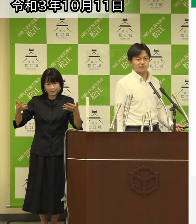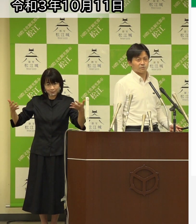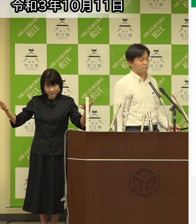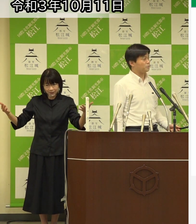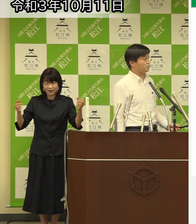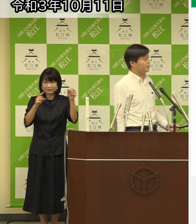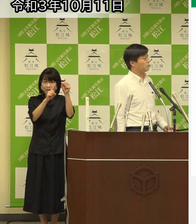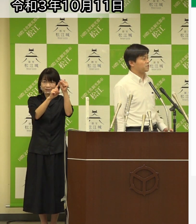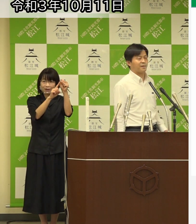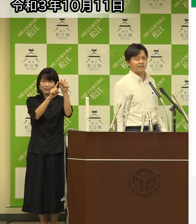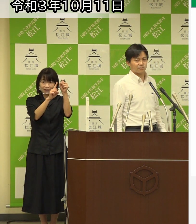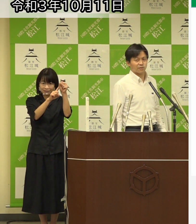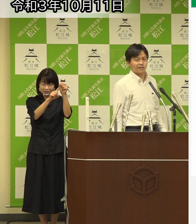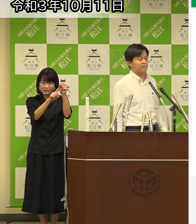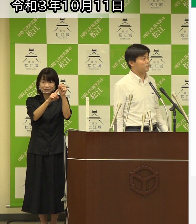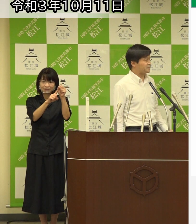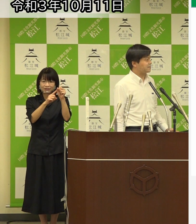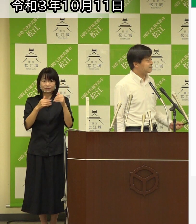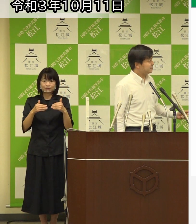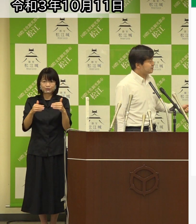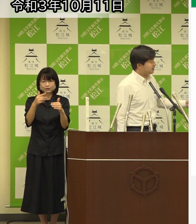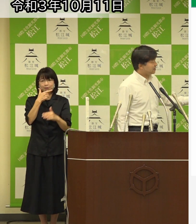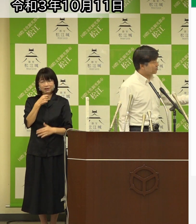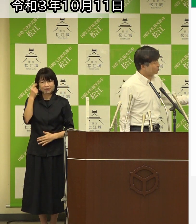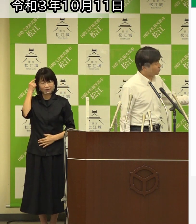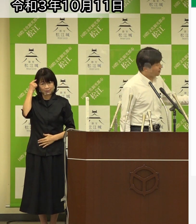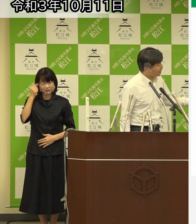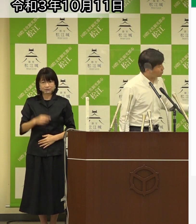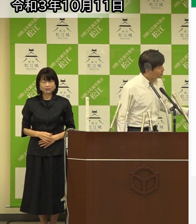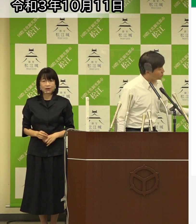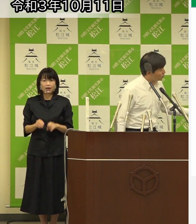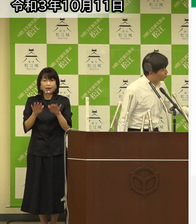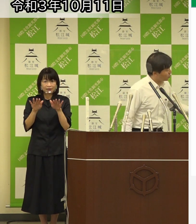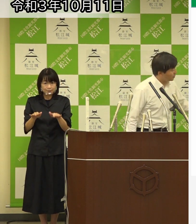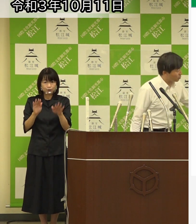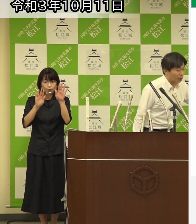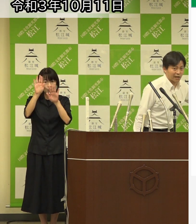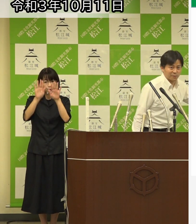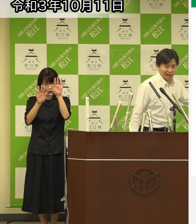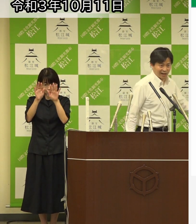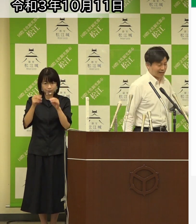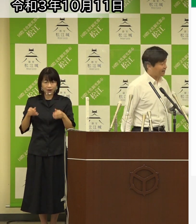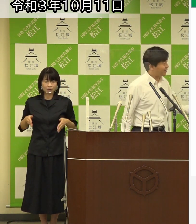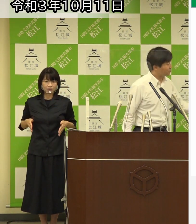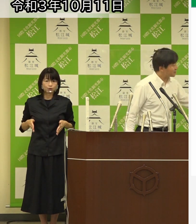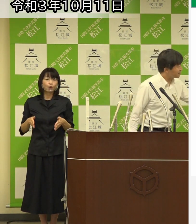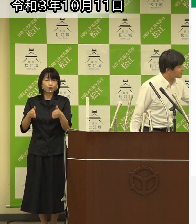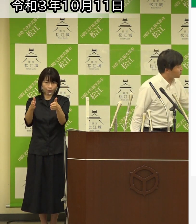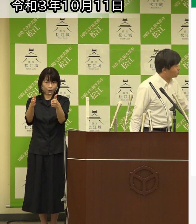べにしていくかということを検討してまいりたいと考えております。現状はこれ道路を横から見た